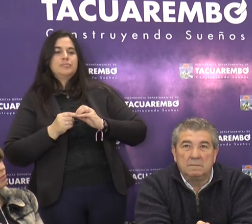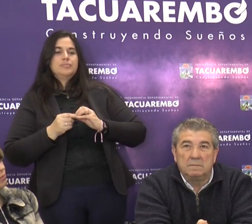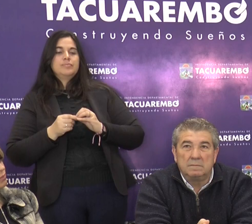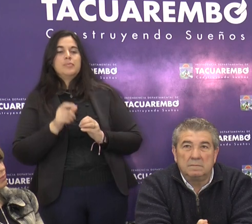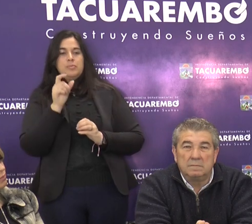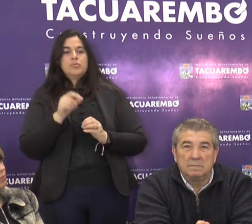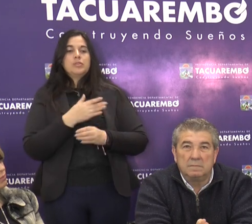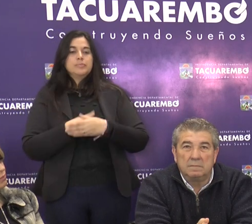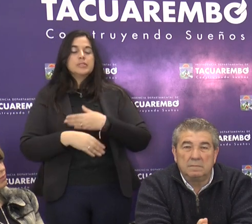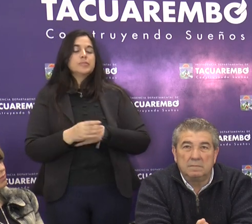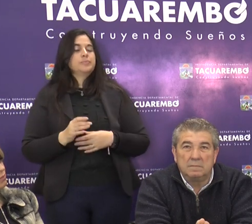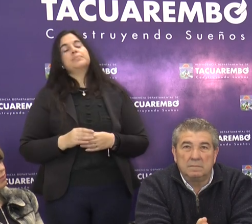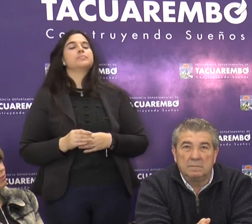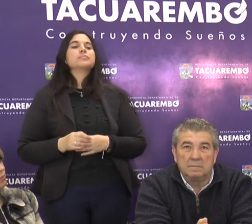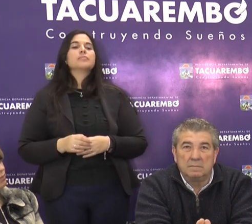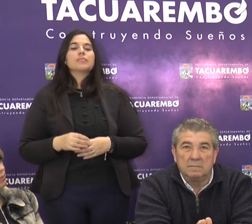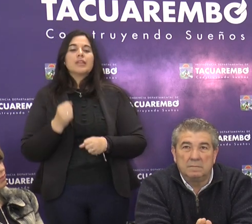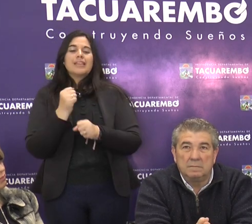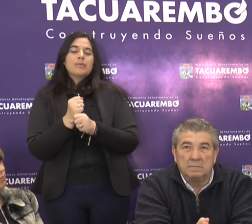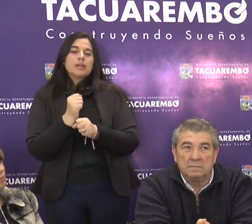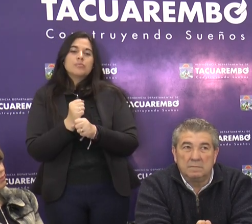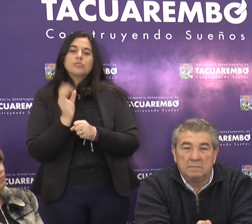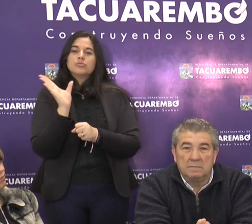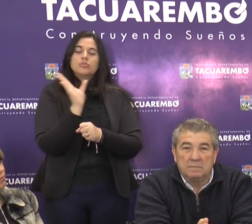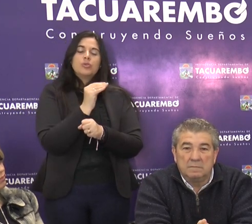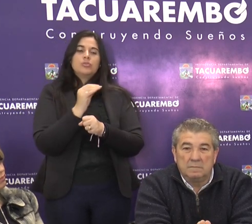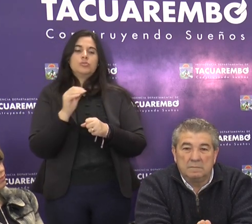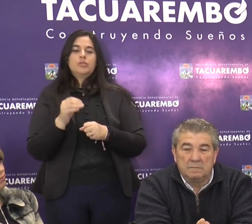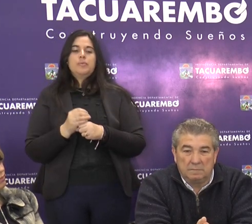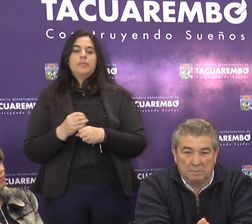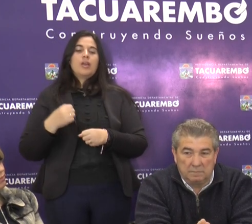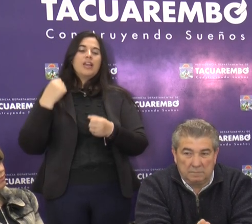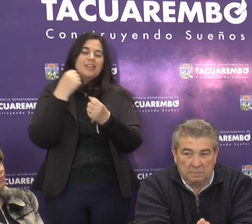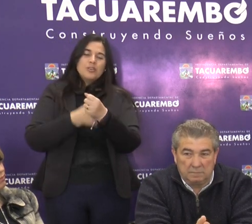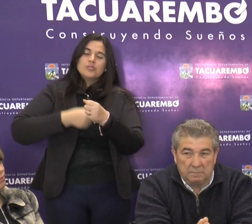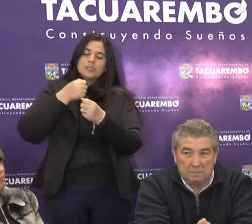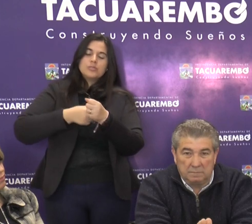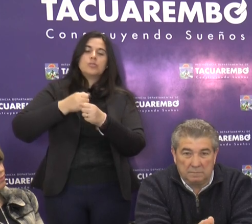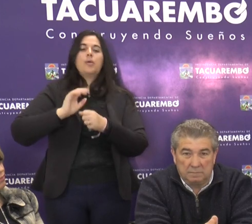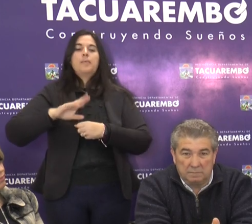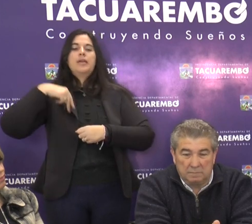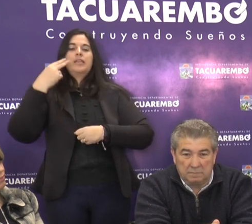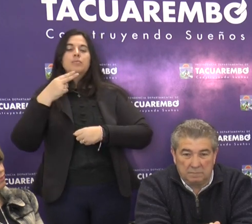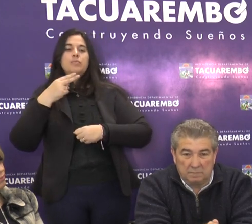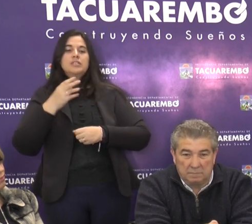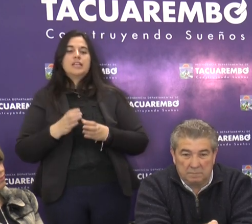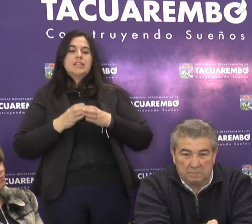incapacitante. Entonces, trabajemos y logremos presentar al Congreso de